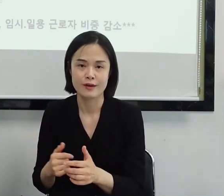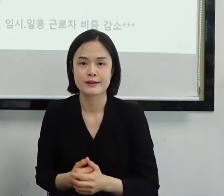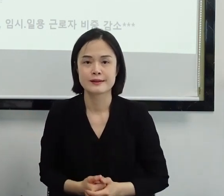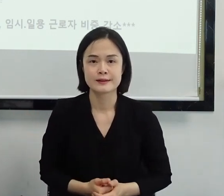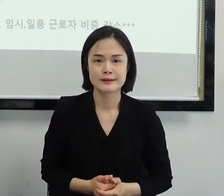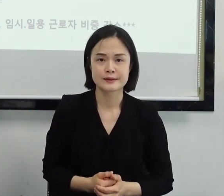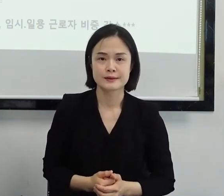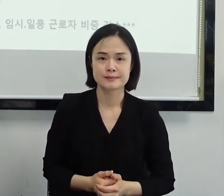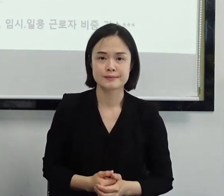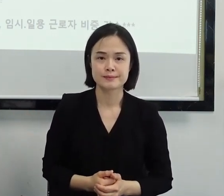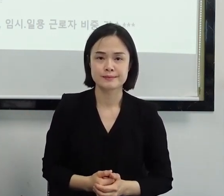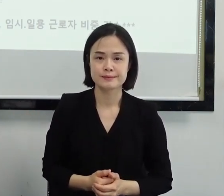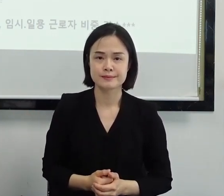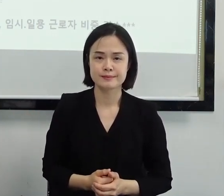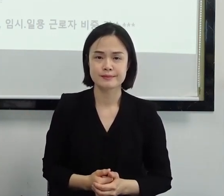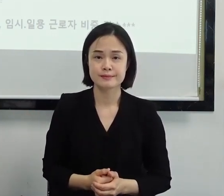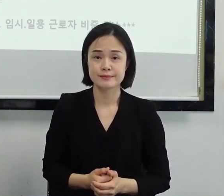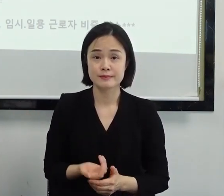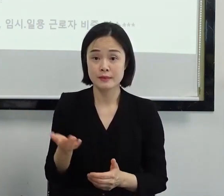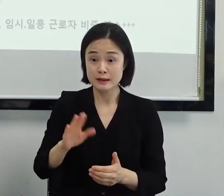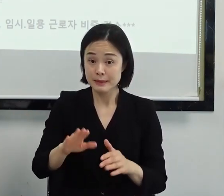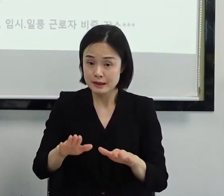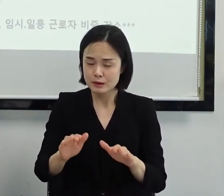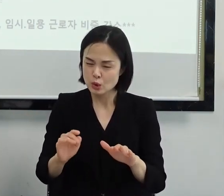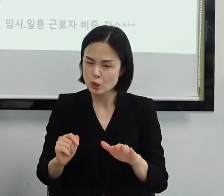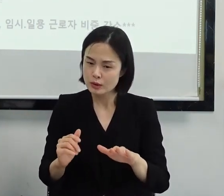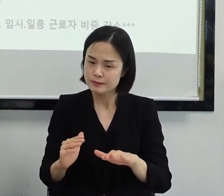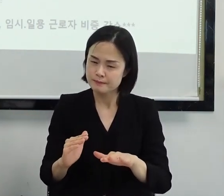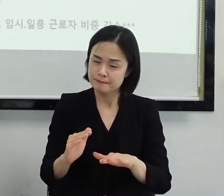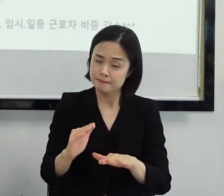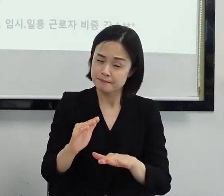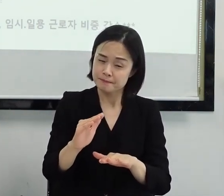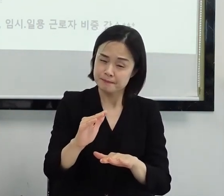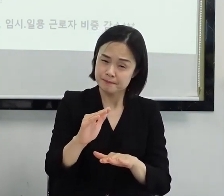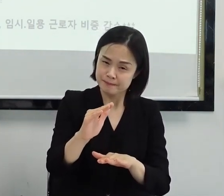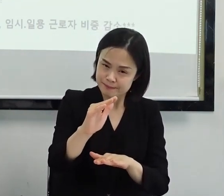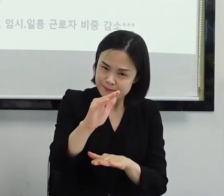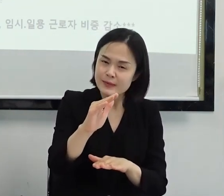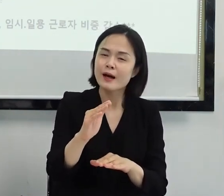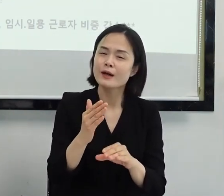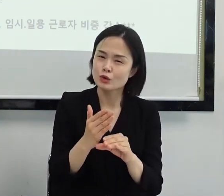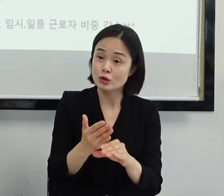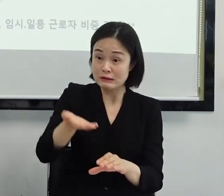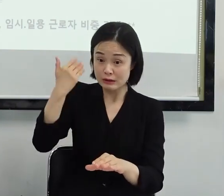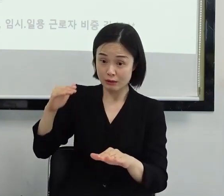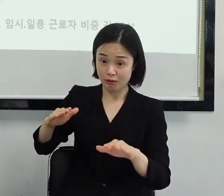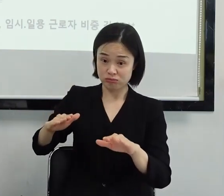그 이전 수준으로 간 거는 아니다, 이렇게 이제 보는 것이